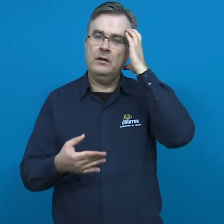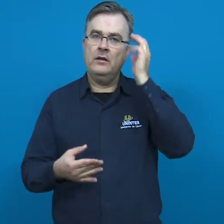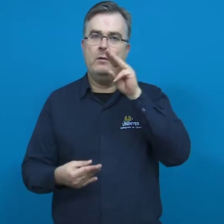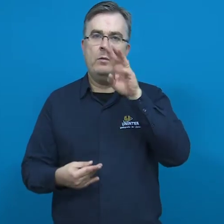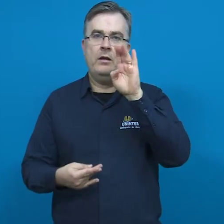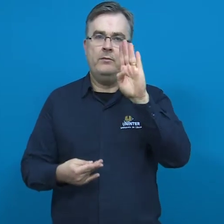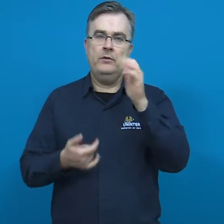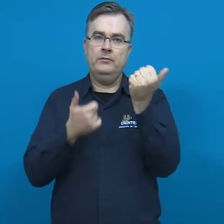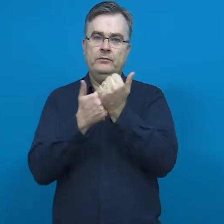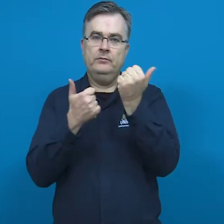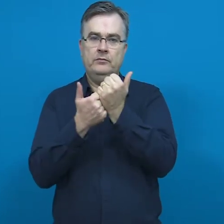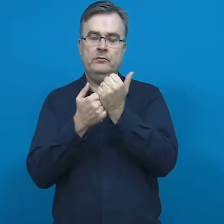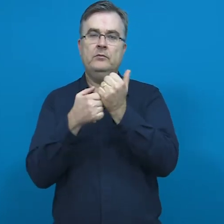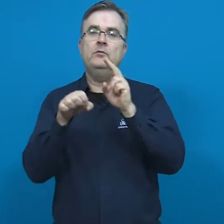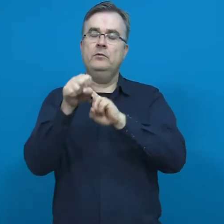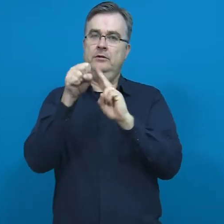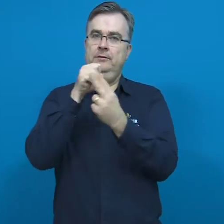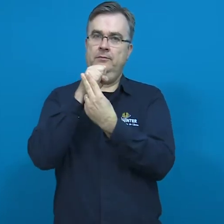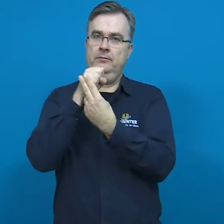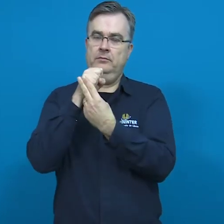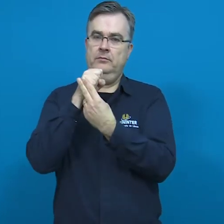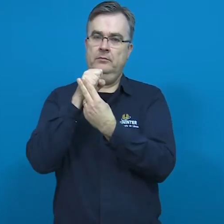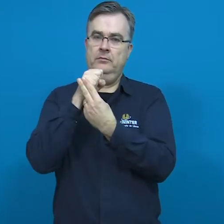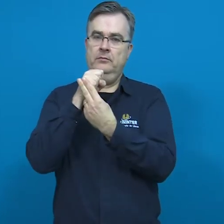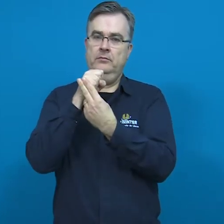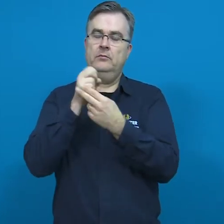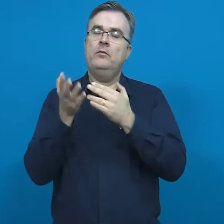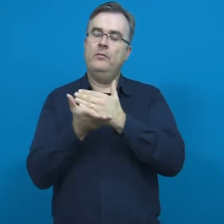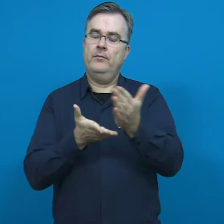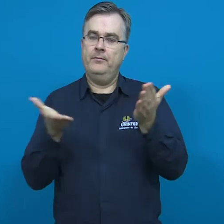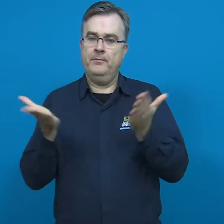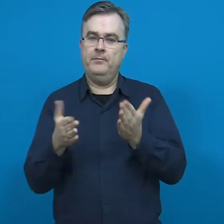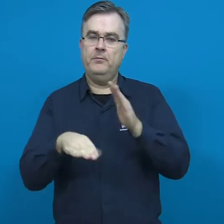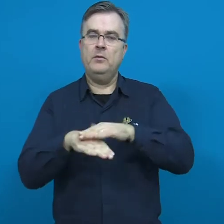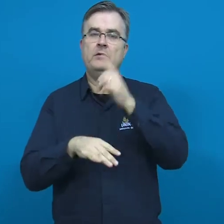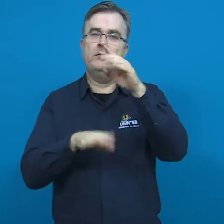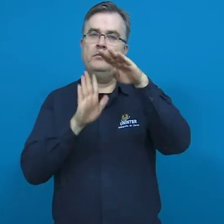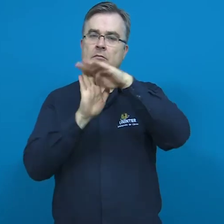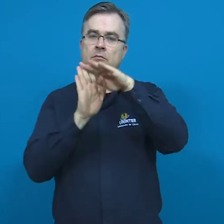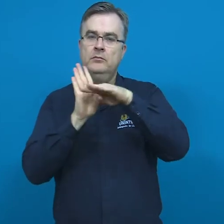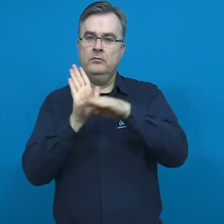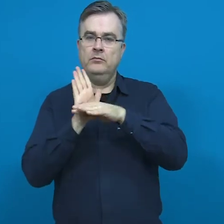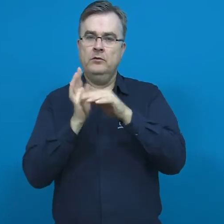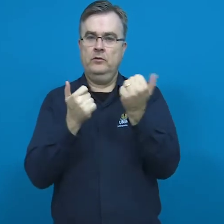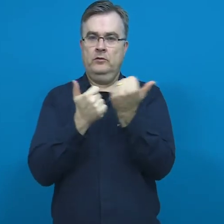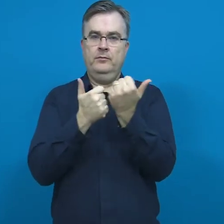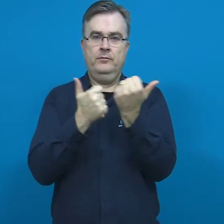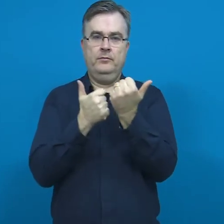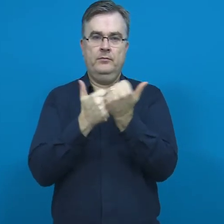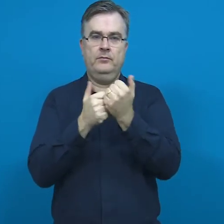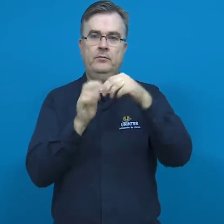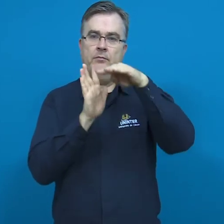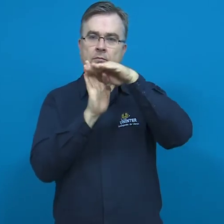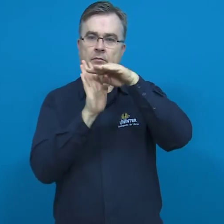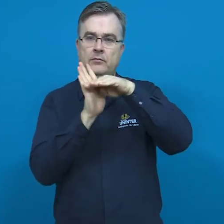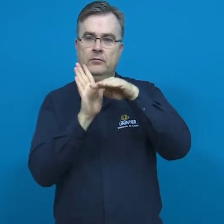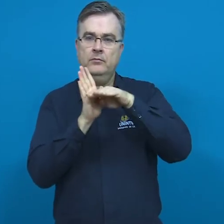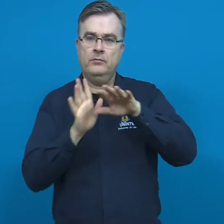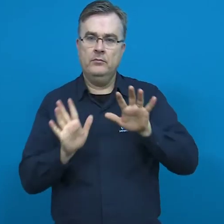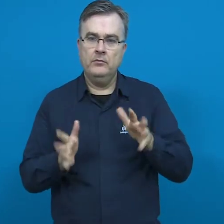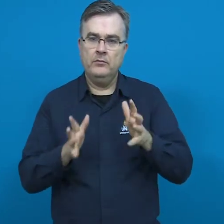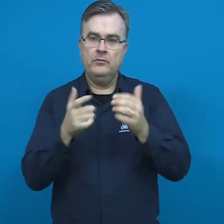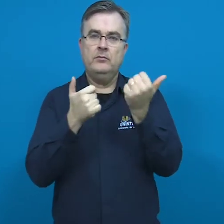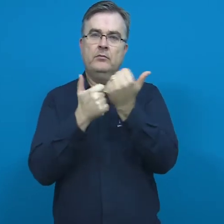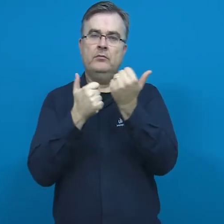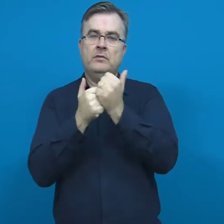Bem-vindos à Rádio Web Tutoria do Centro Universitário Uninter. Começa agora mais um programa de tutoria. O programa